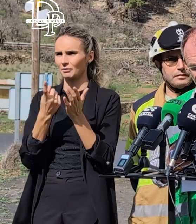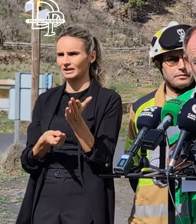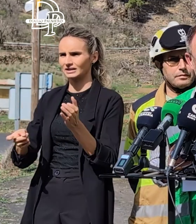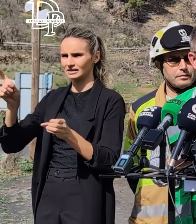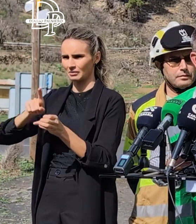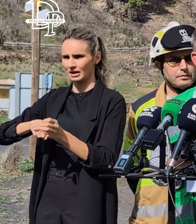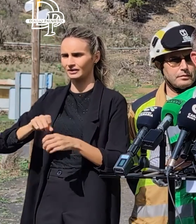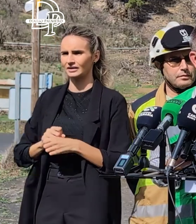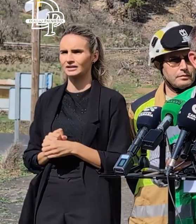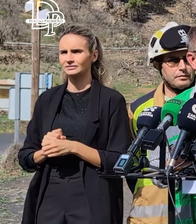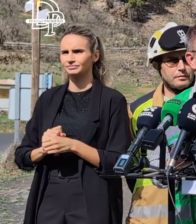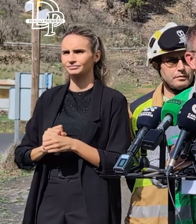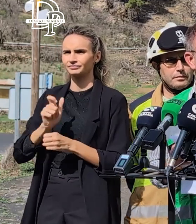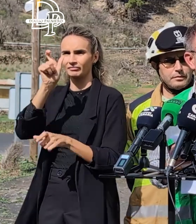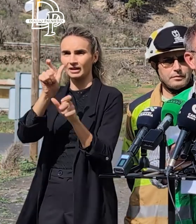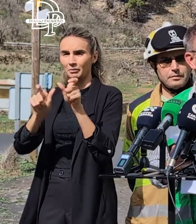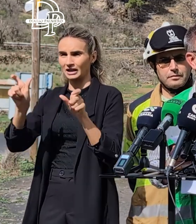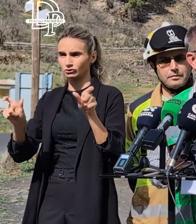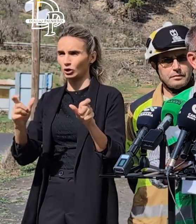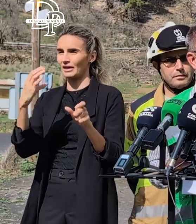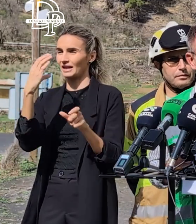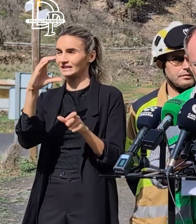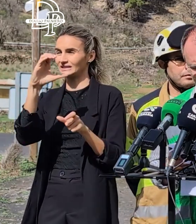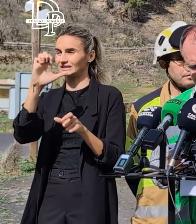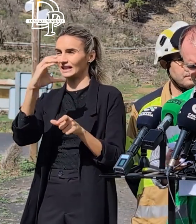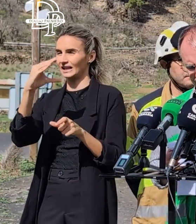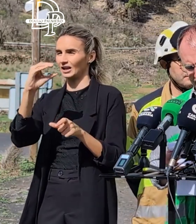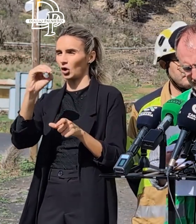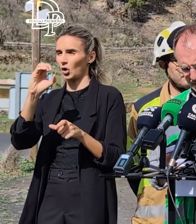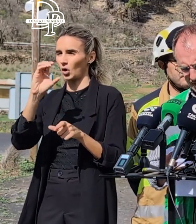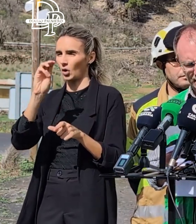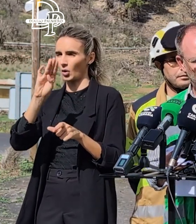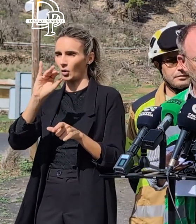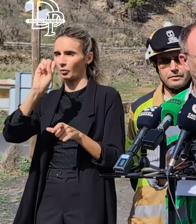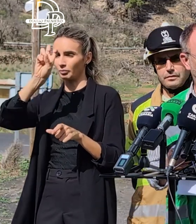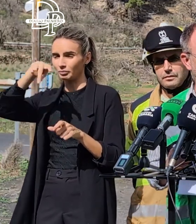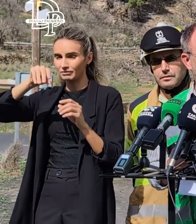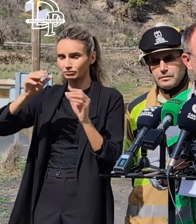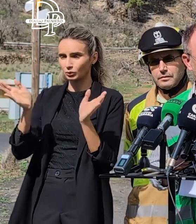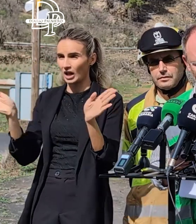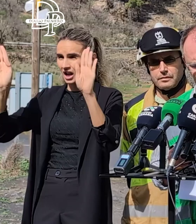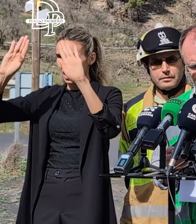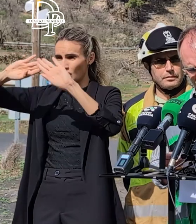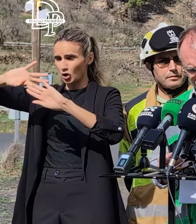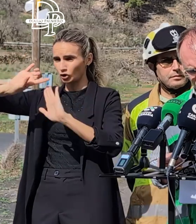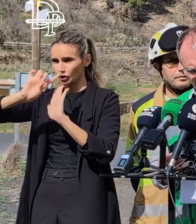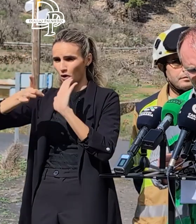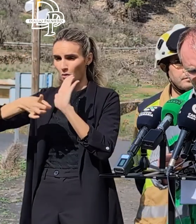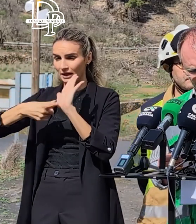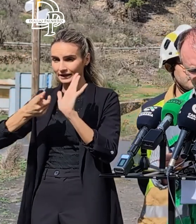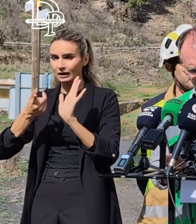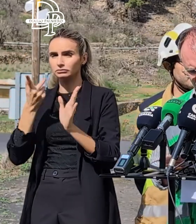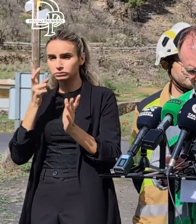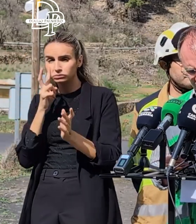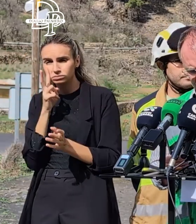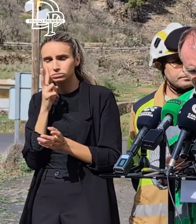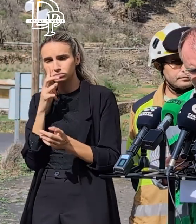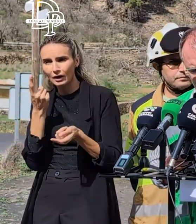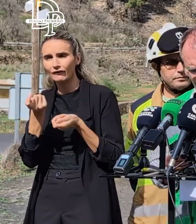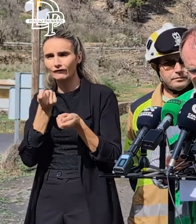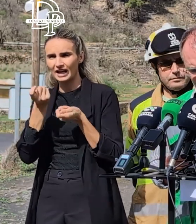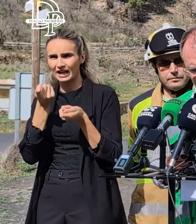al personal del SECOPIN, que estuvo toda la noche vigilante para coordinar desde allí todas las